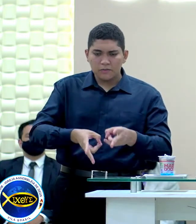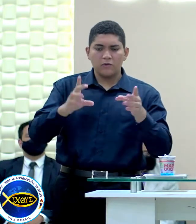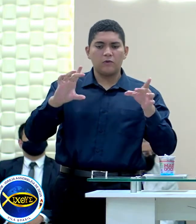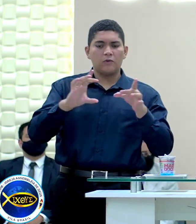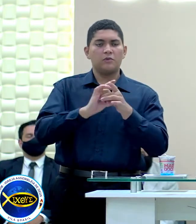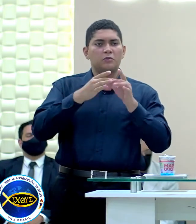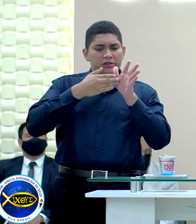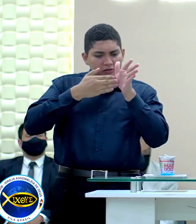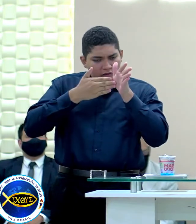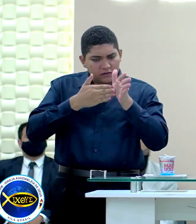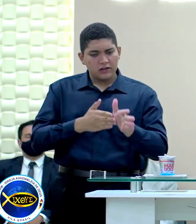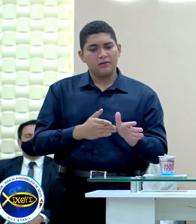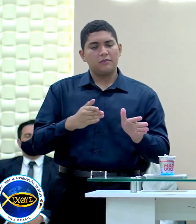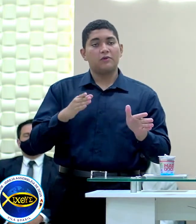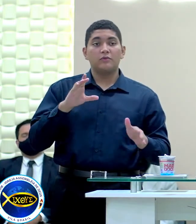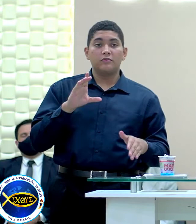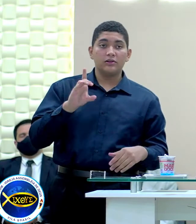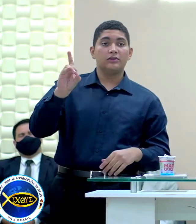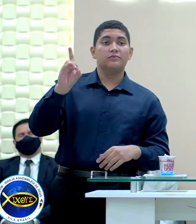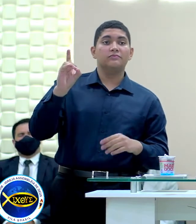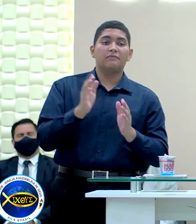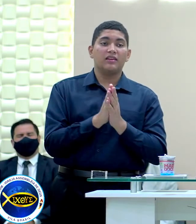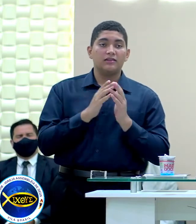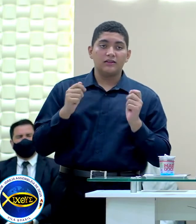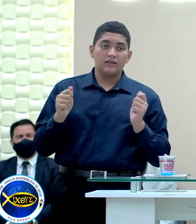firmado. Aleluia!